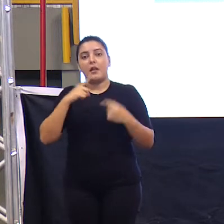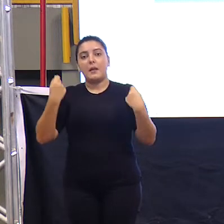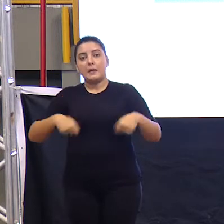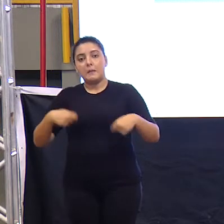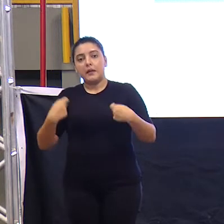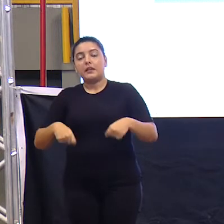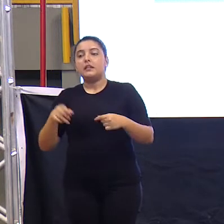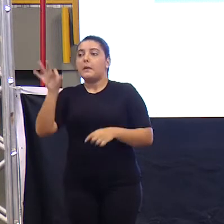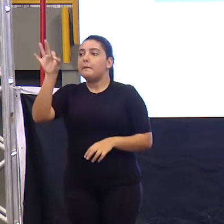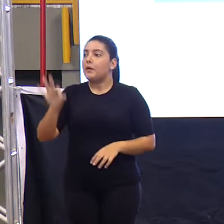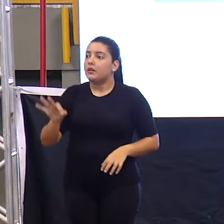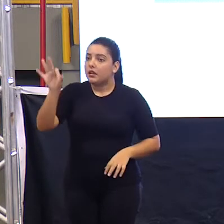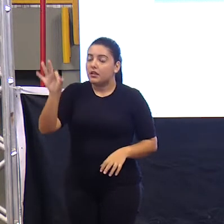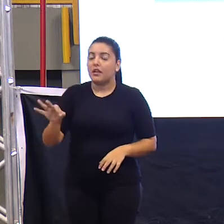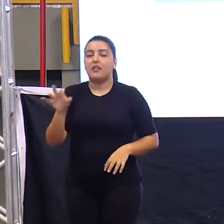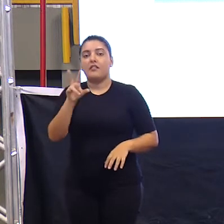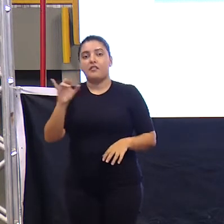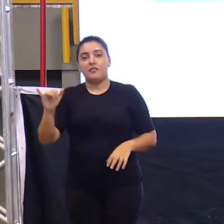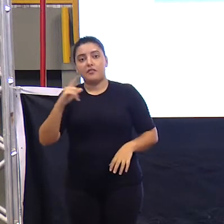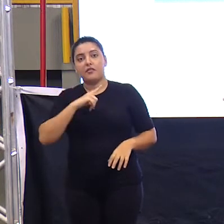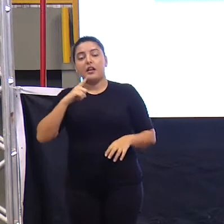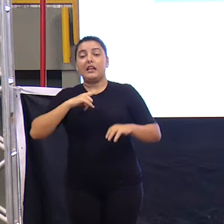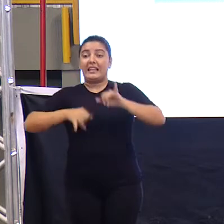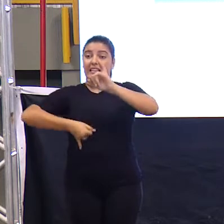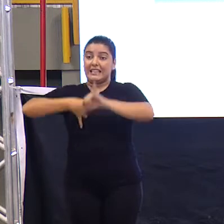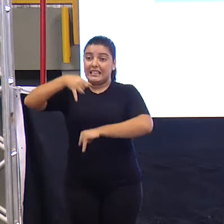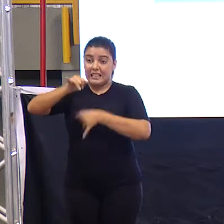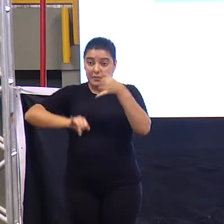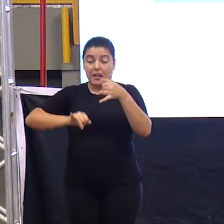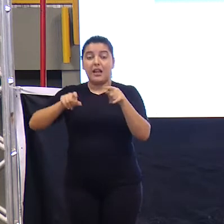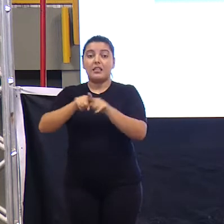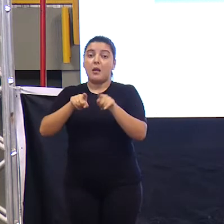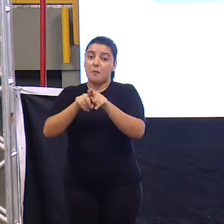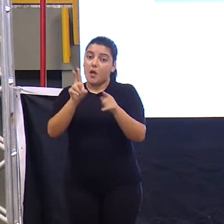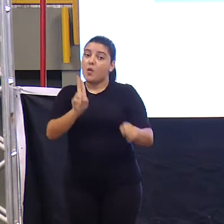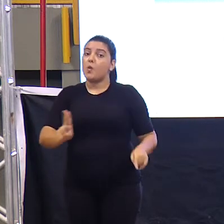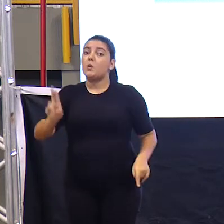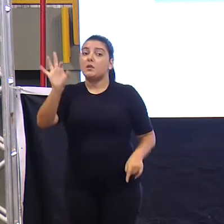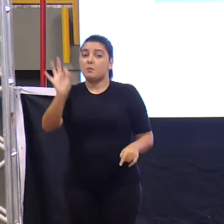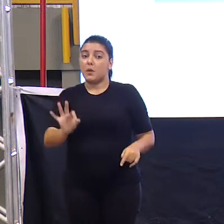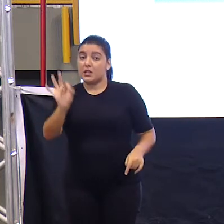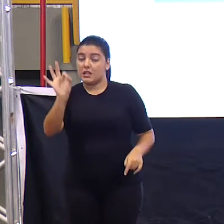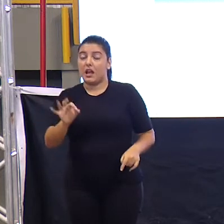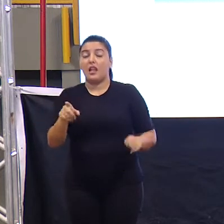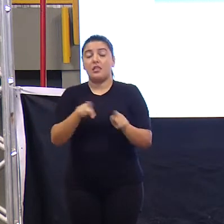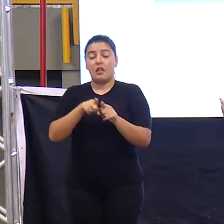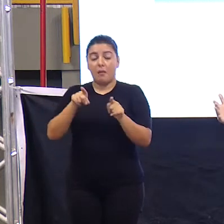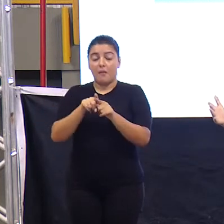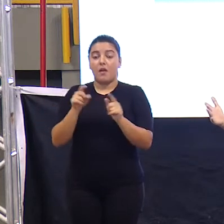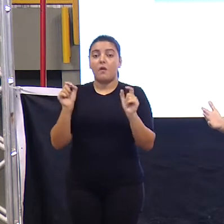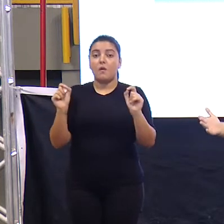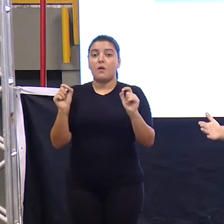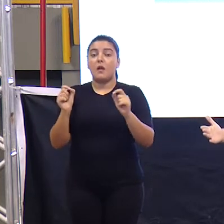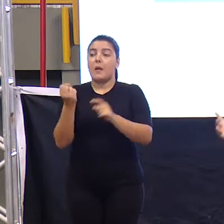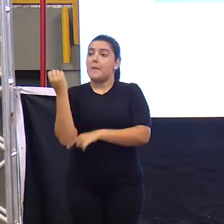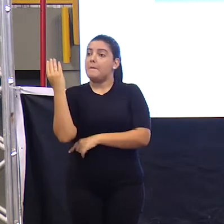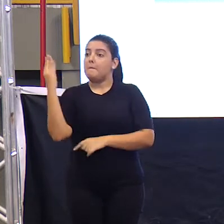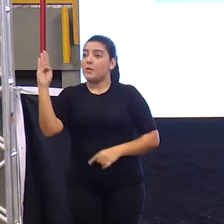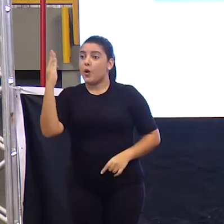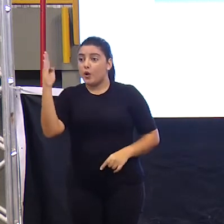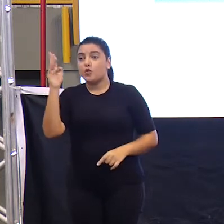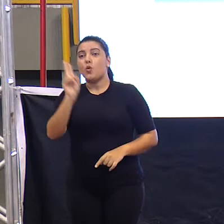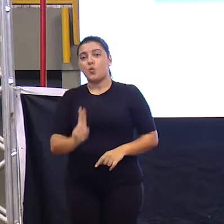de porcentagem. Vai interferir em química, porque química usa porcentagem. Vai interferir em biologia,